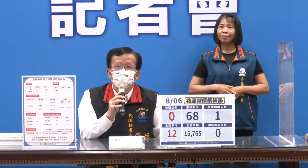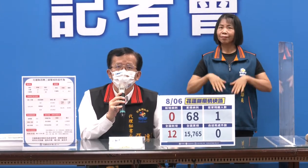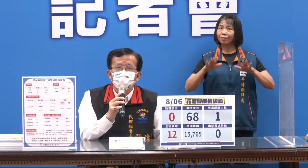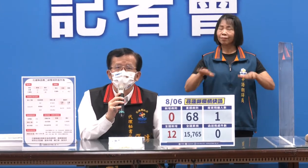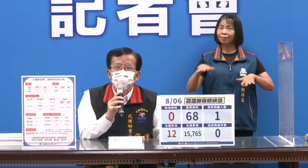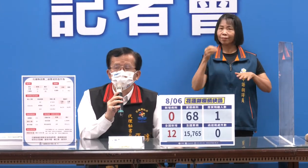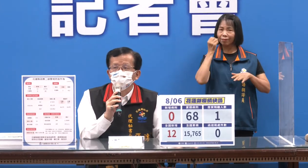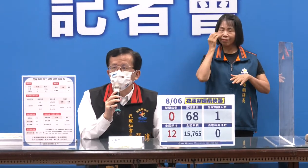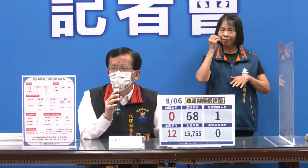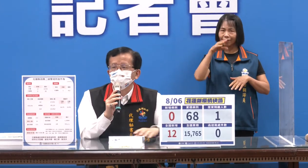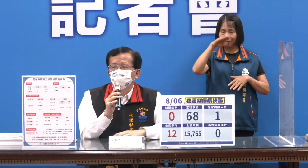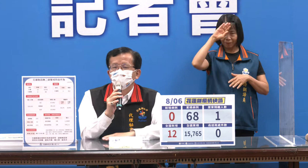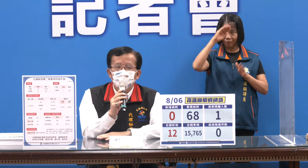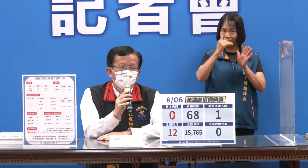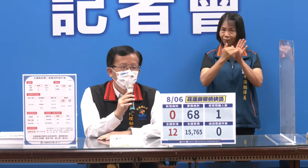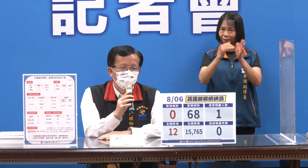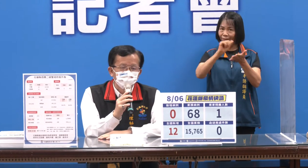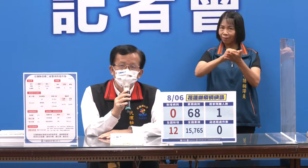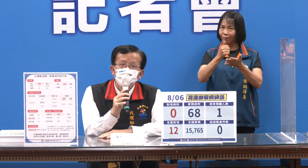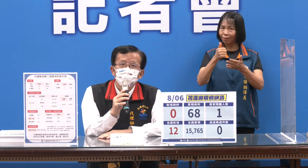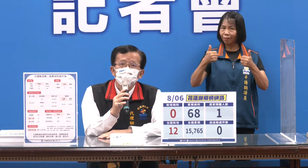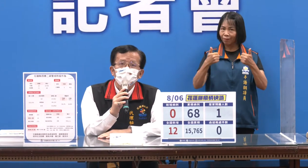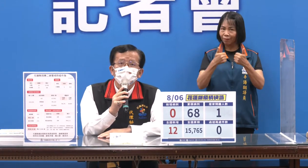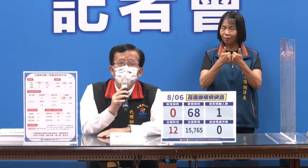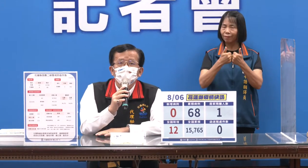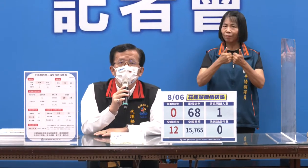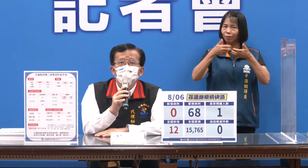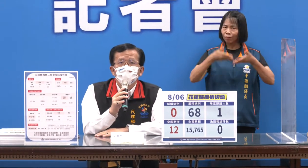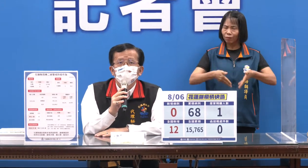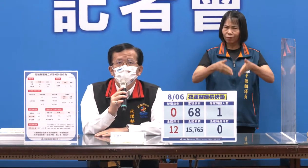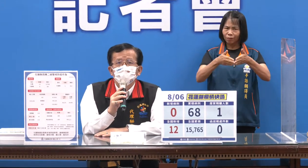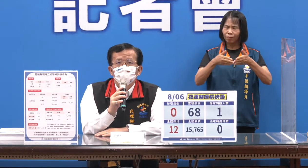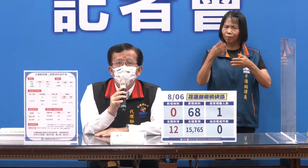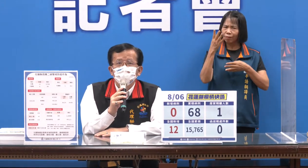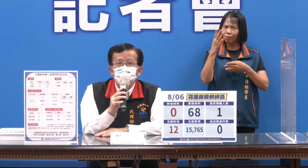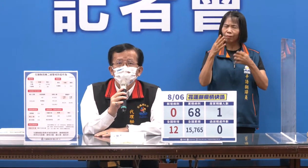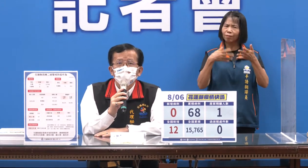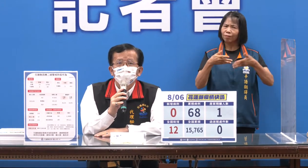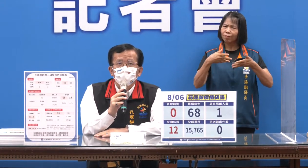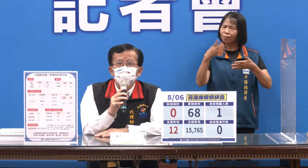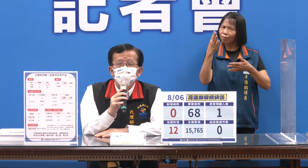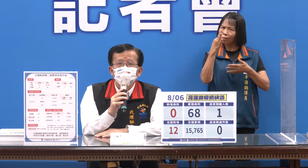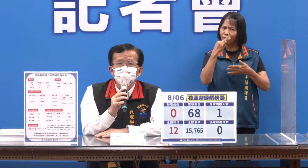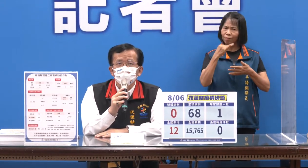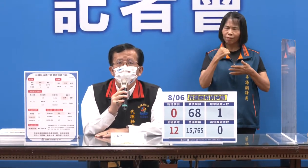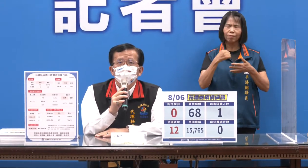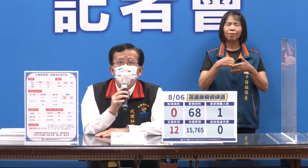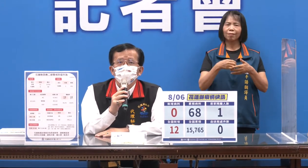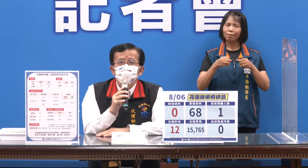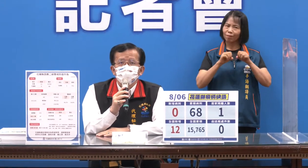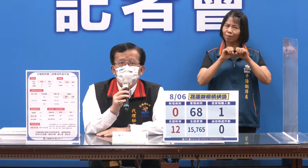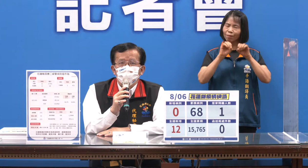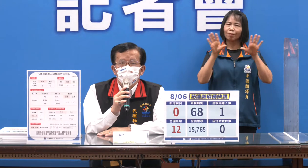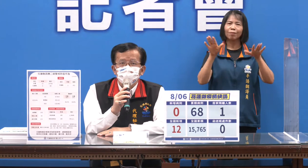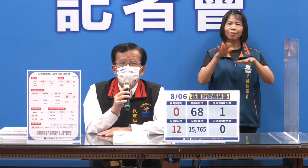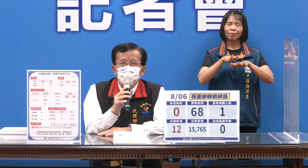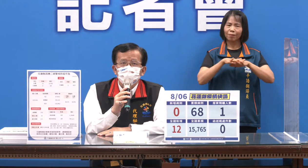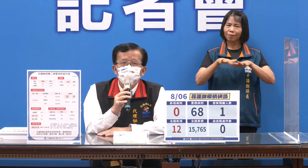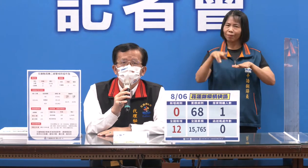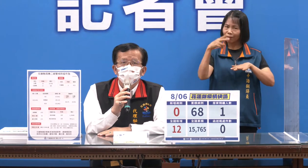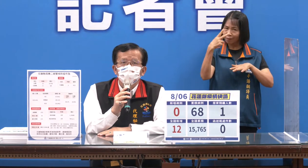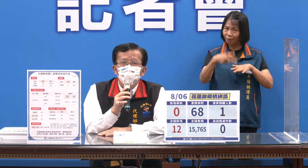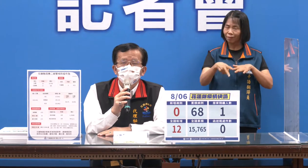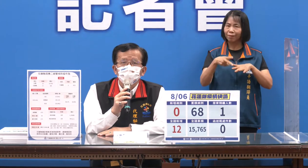花莲防疫记者会有几件重要的我们相关的防疫的资讯，以